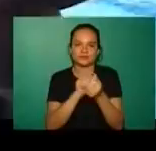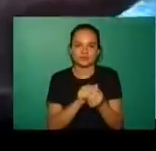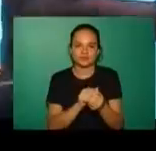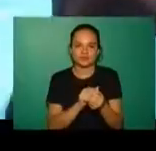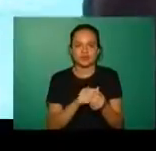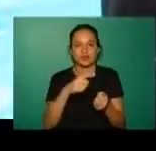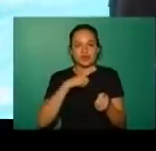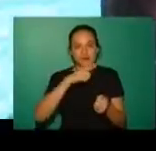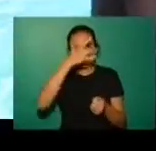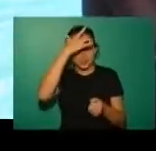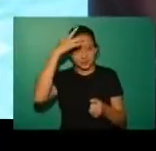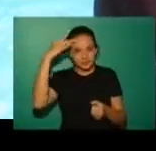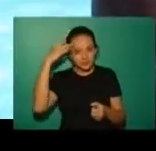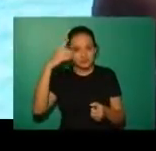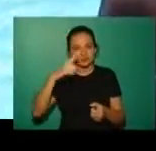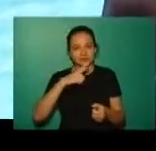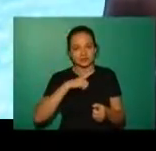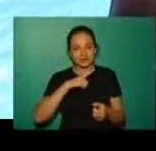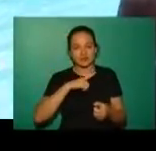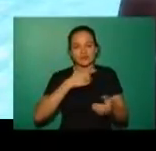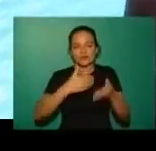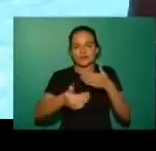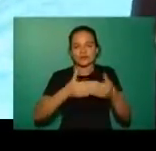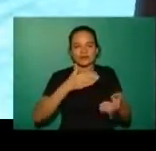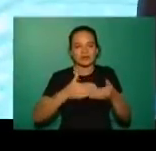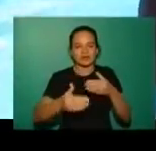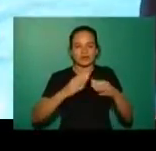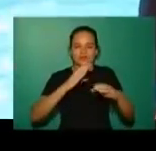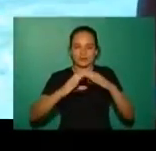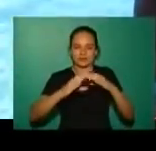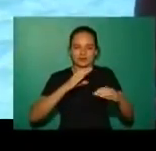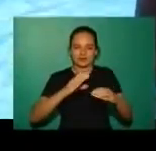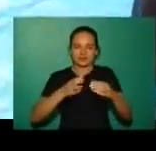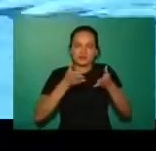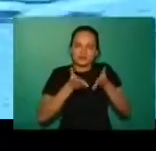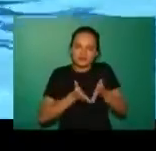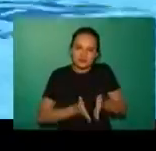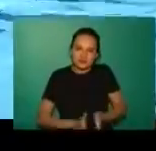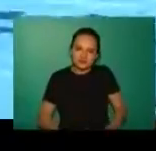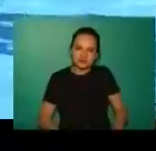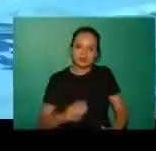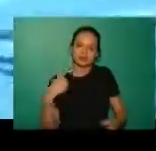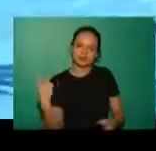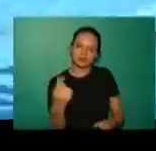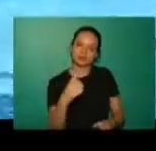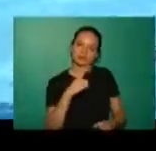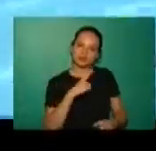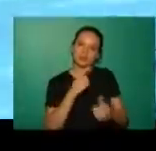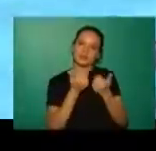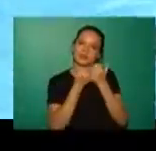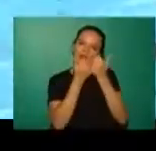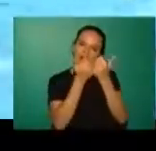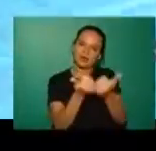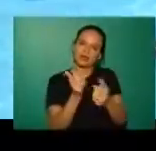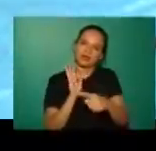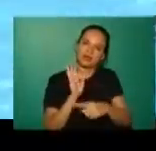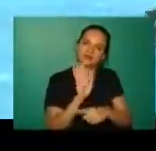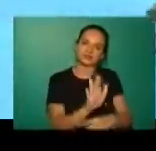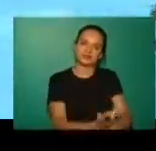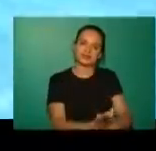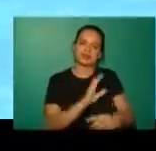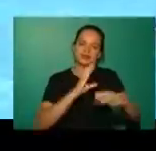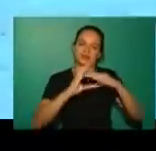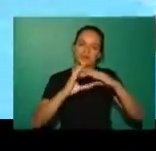que são privadas, né, de qualquer tipo de comunicação desde o seu nascimento. Então nós estamos aqui para poder ajudar